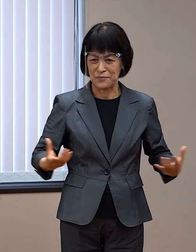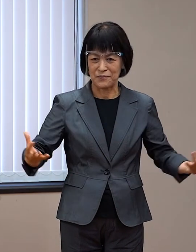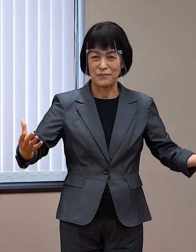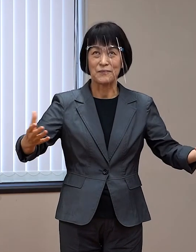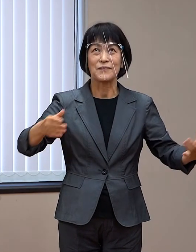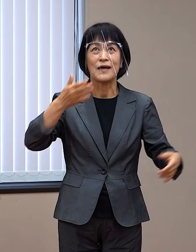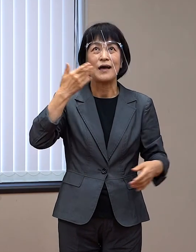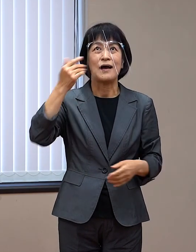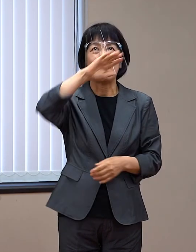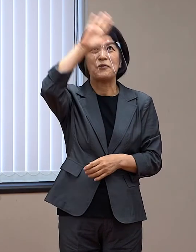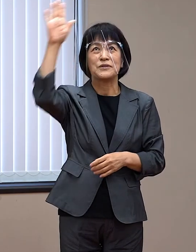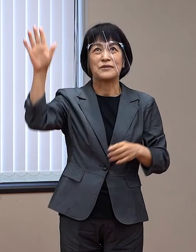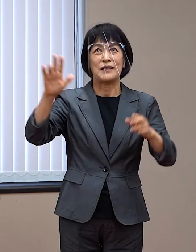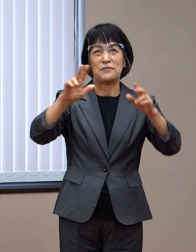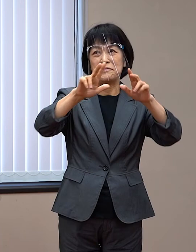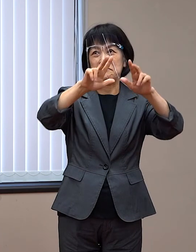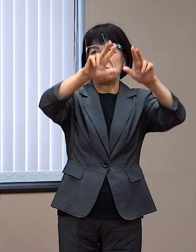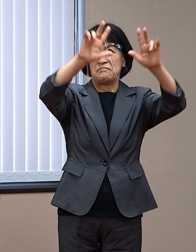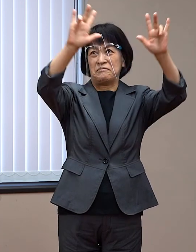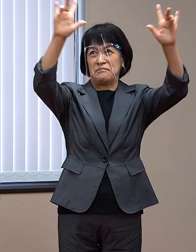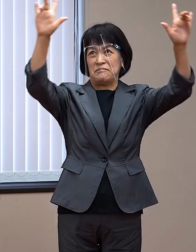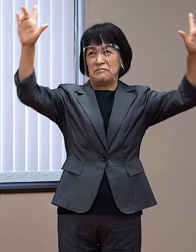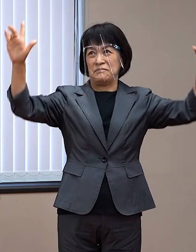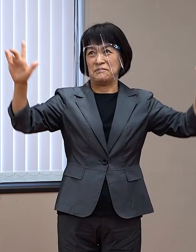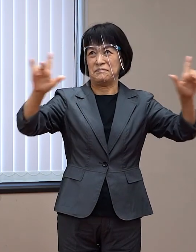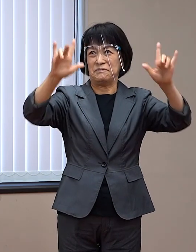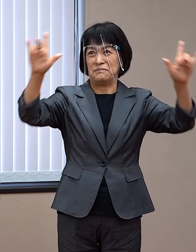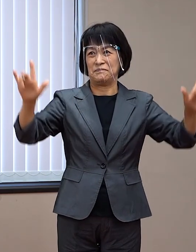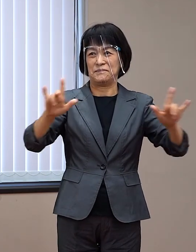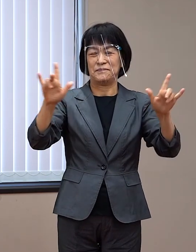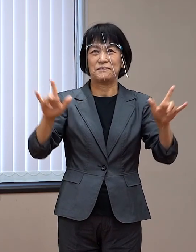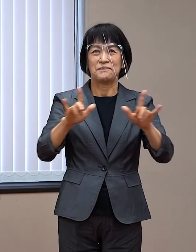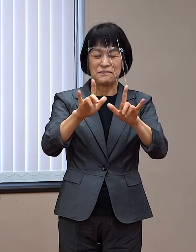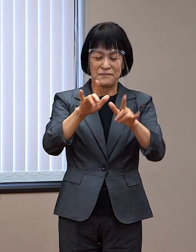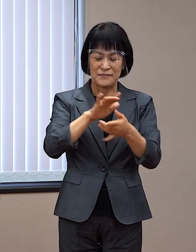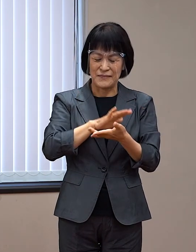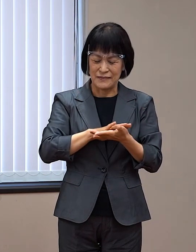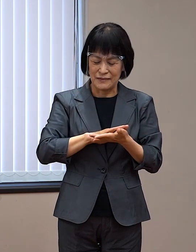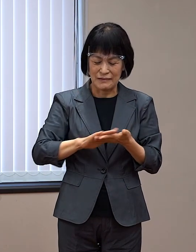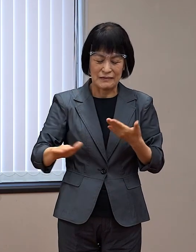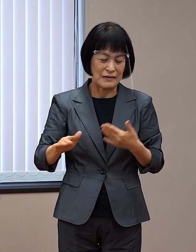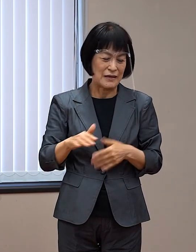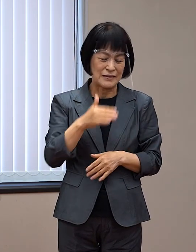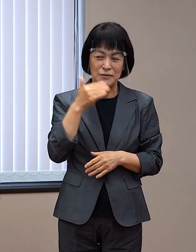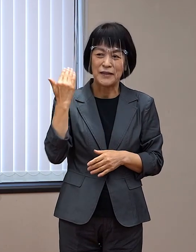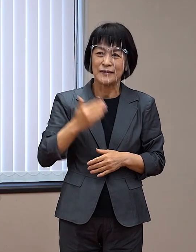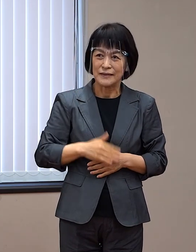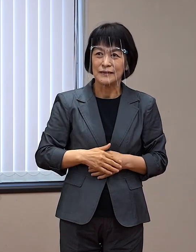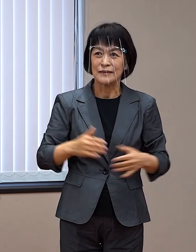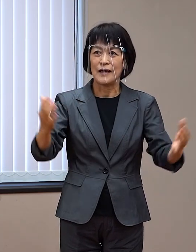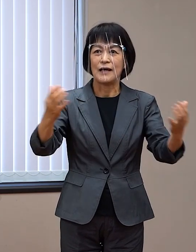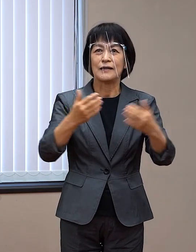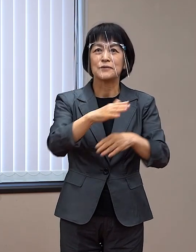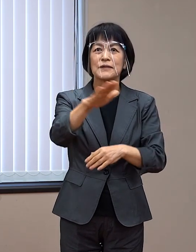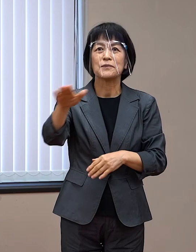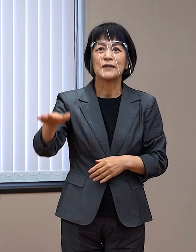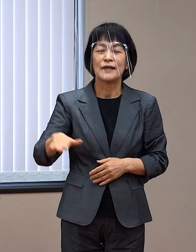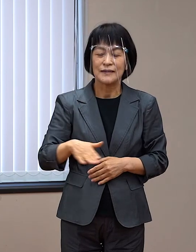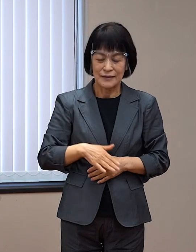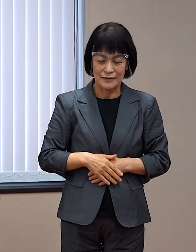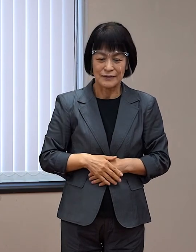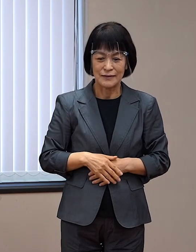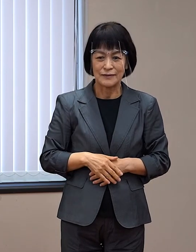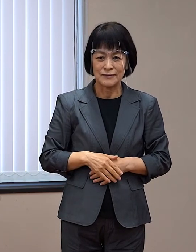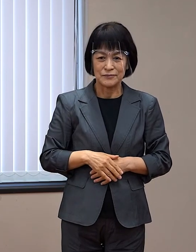スモークの桜の共演が繰り広げられ、市内外からお越しいただいた多くの皆さん